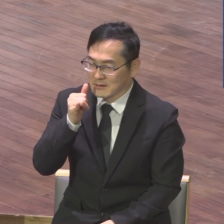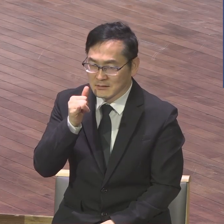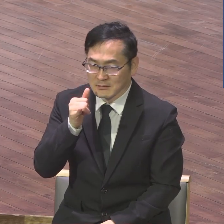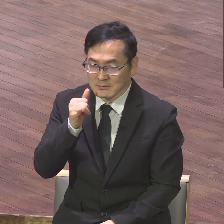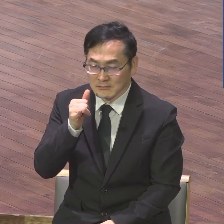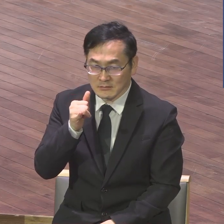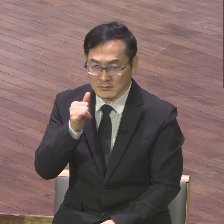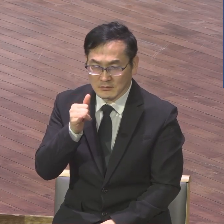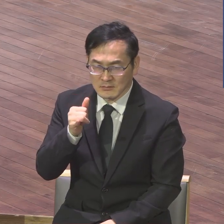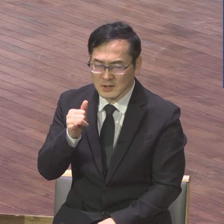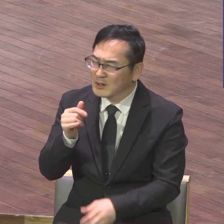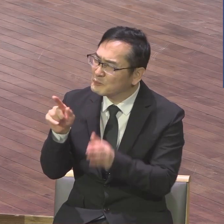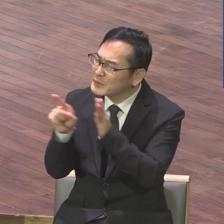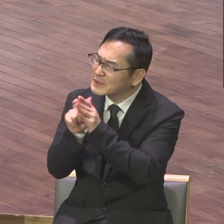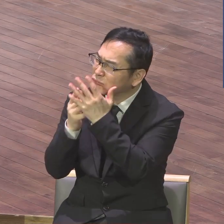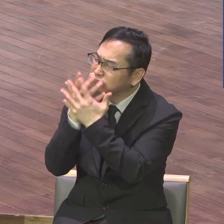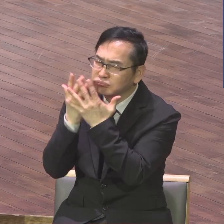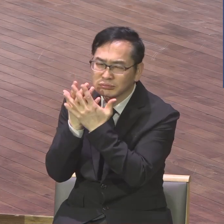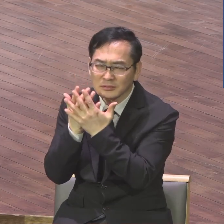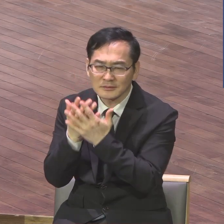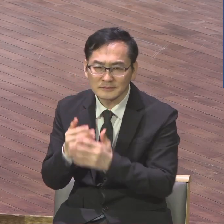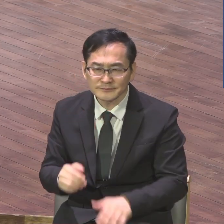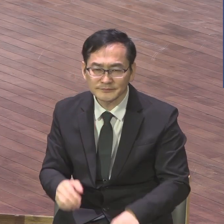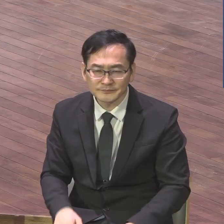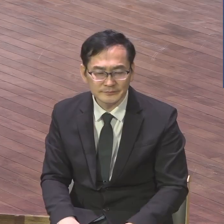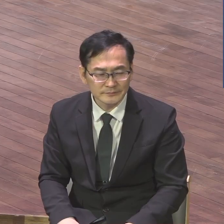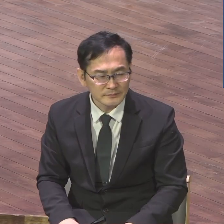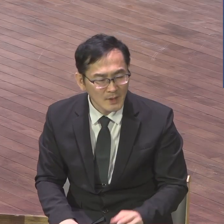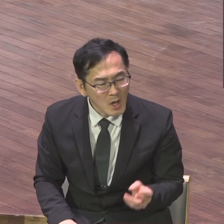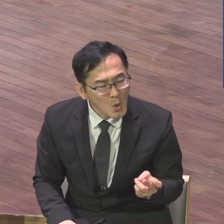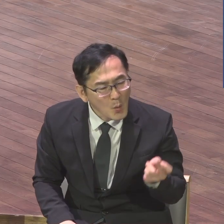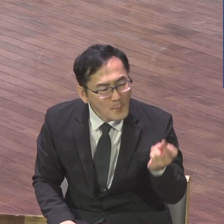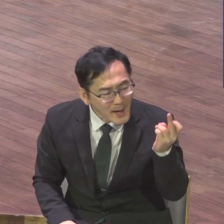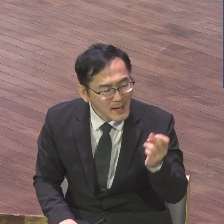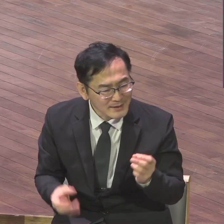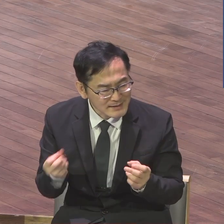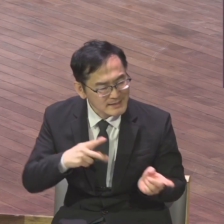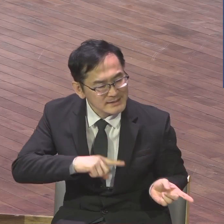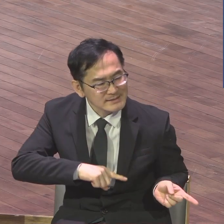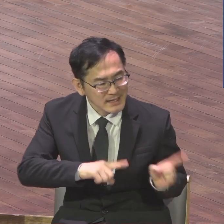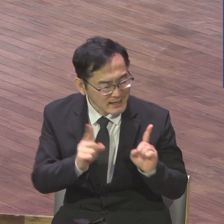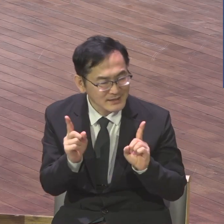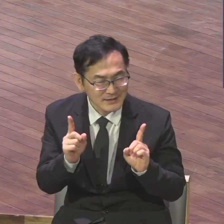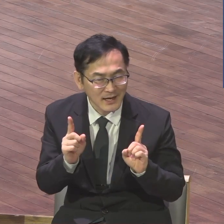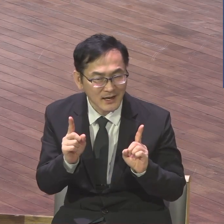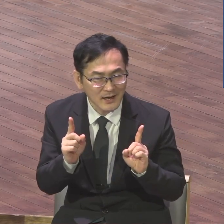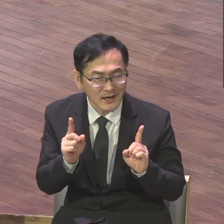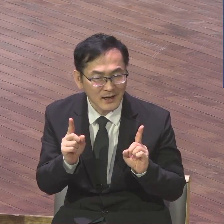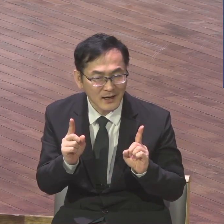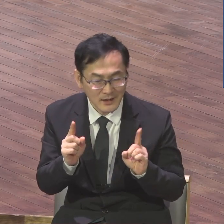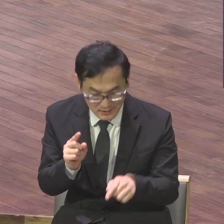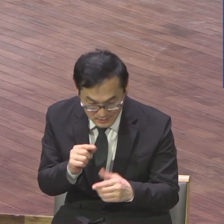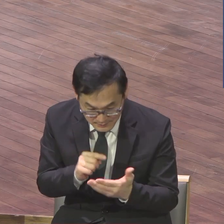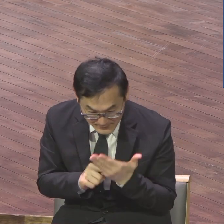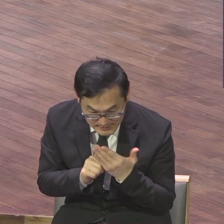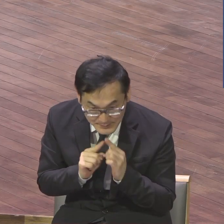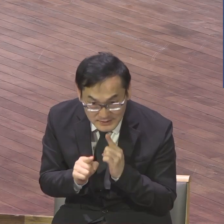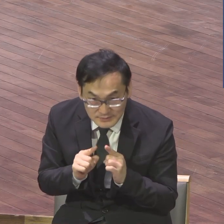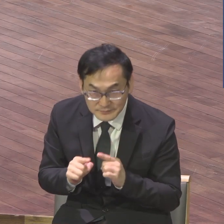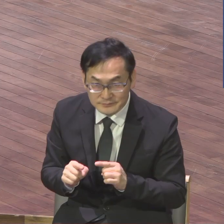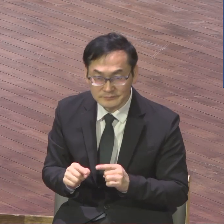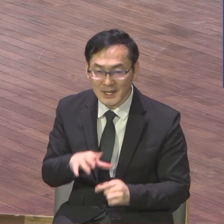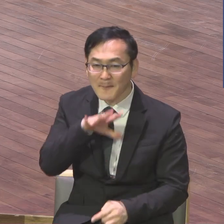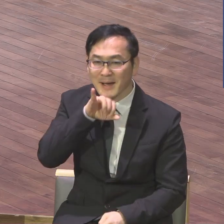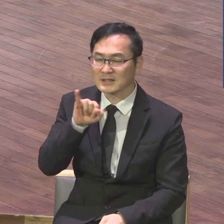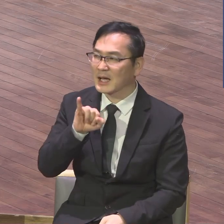23절에 예수님께서 내 오라비가 다시 살아나리라 이 말씀하시니까